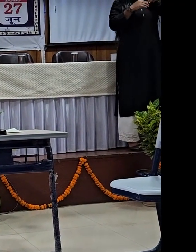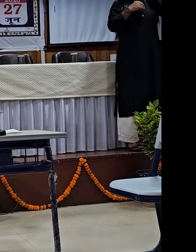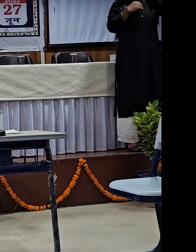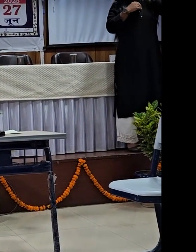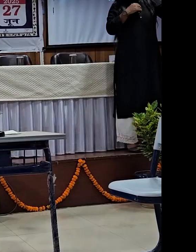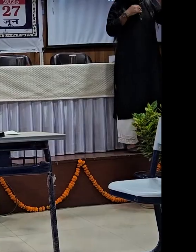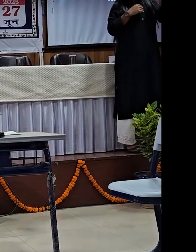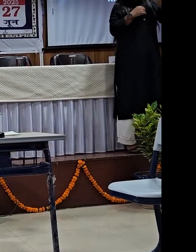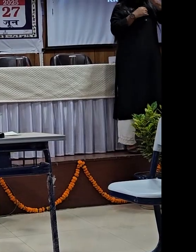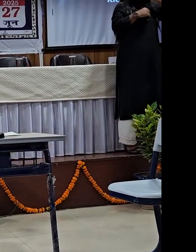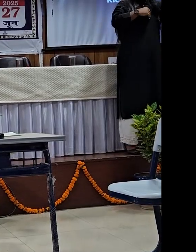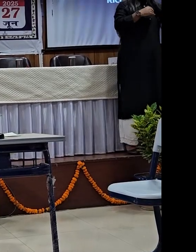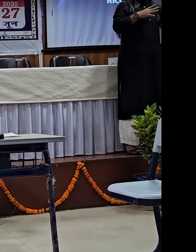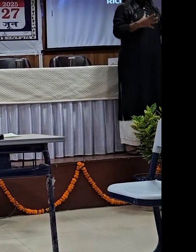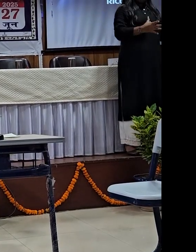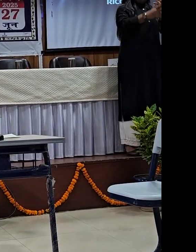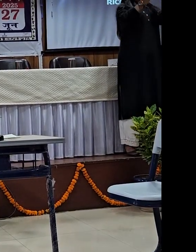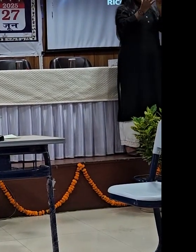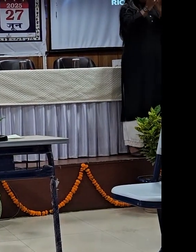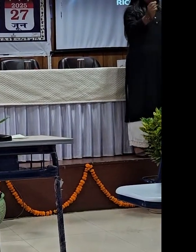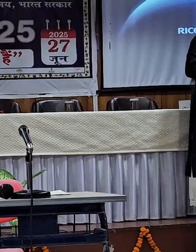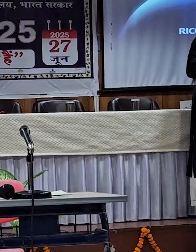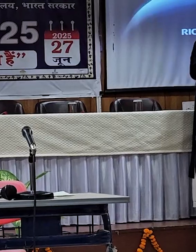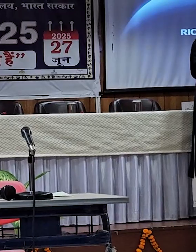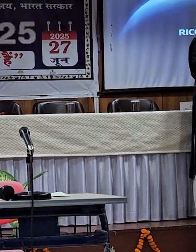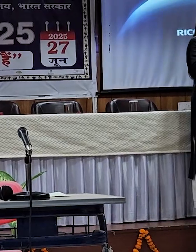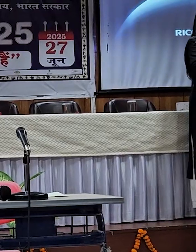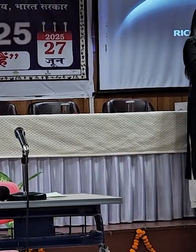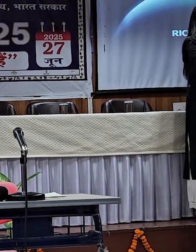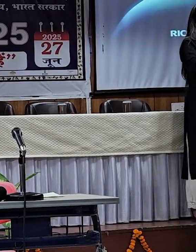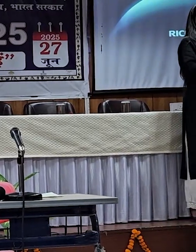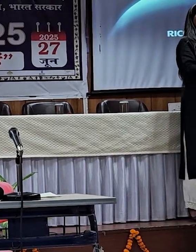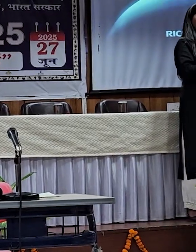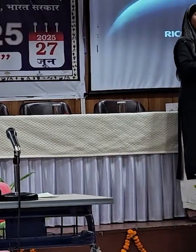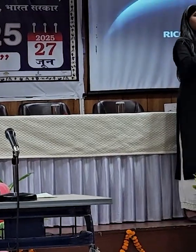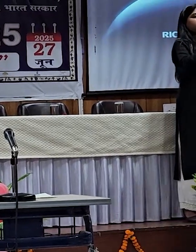मिलता। दूसरा दृश्य,